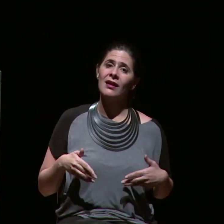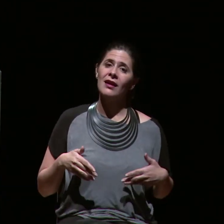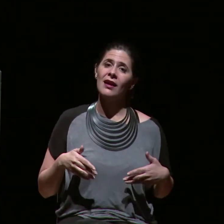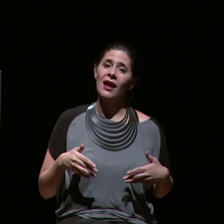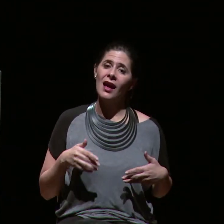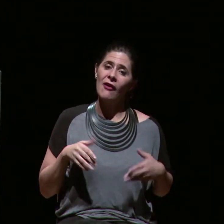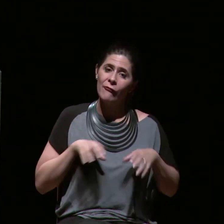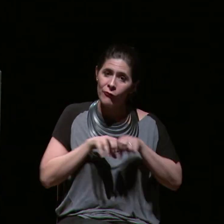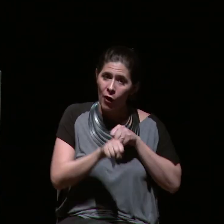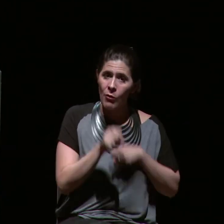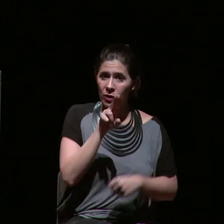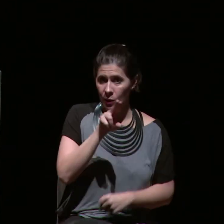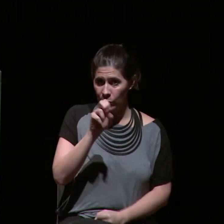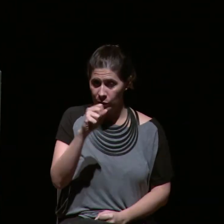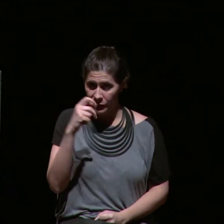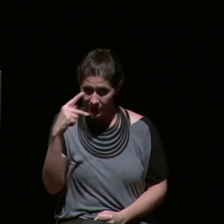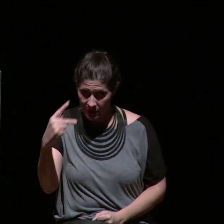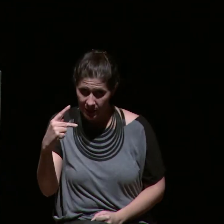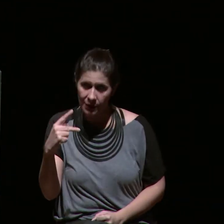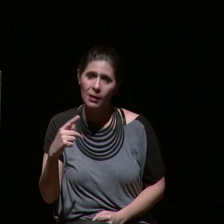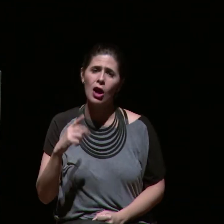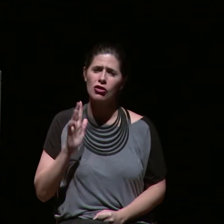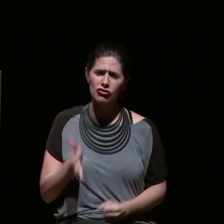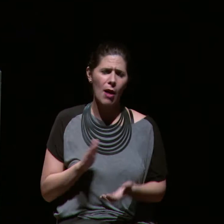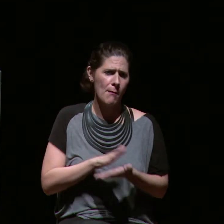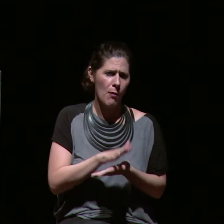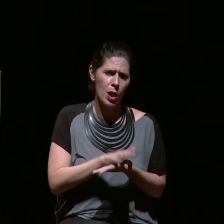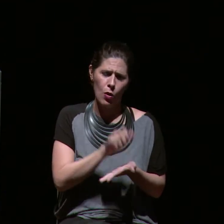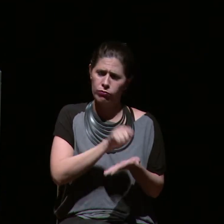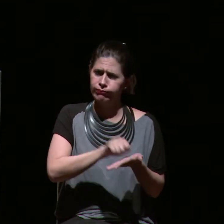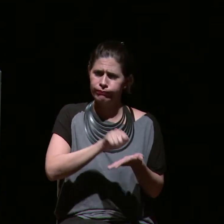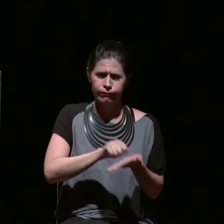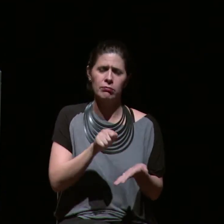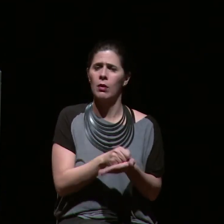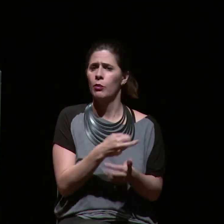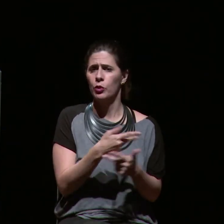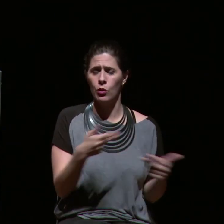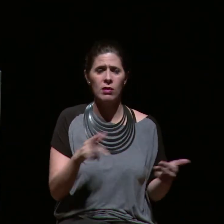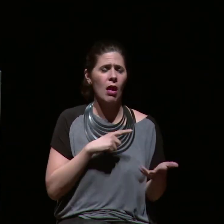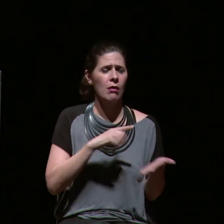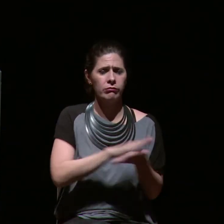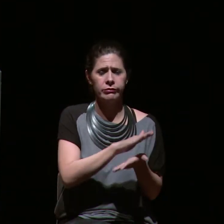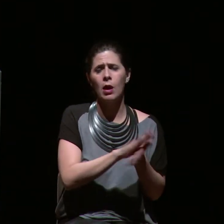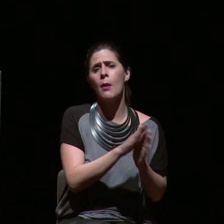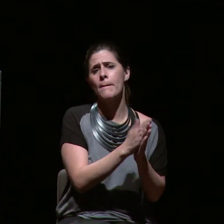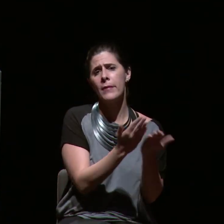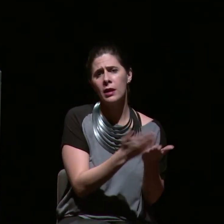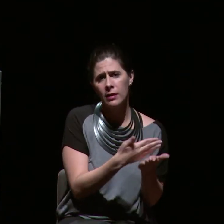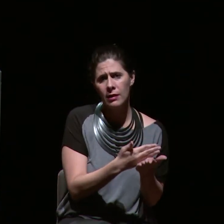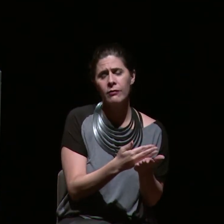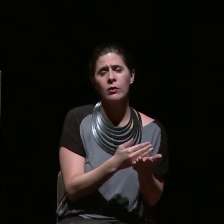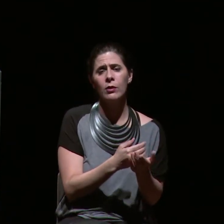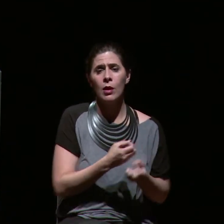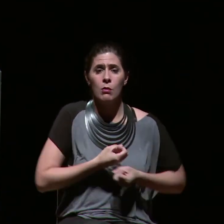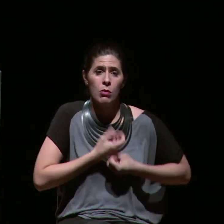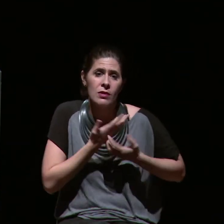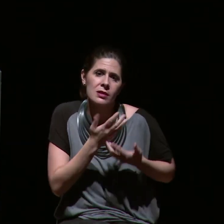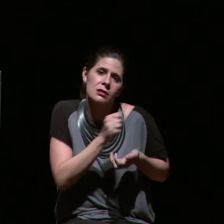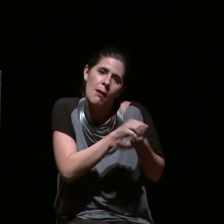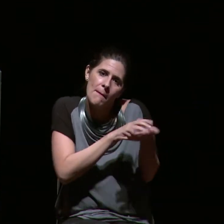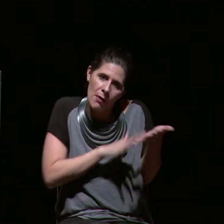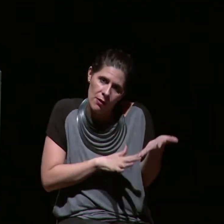de São Paulo. Autor de inúmeras publicações e outras artes, sua produção inclui livros em poesia e prosa, como